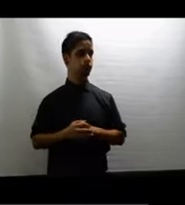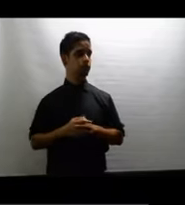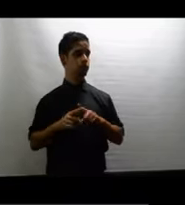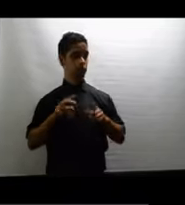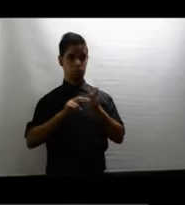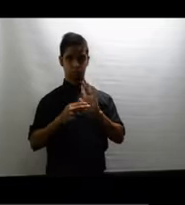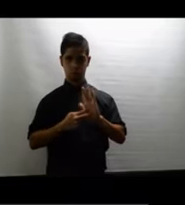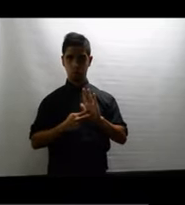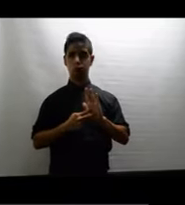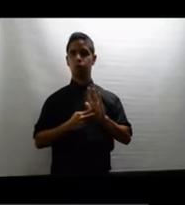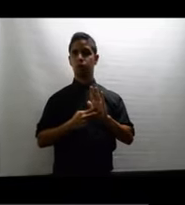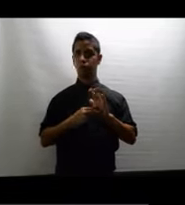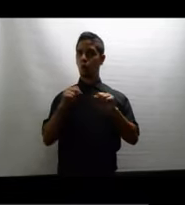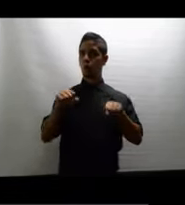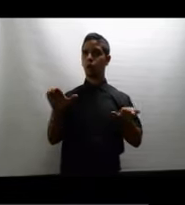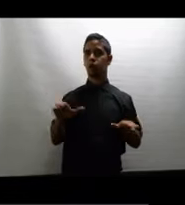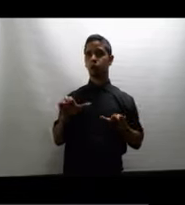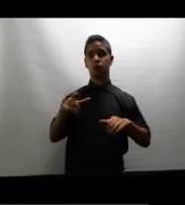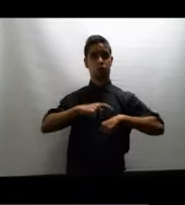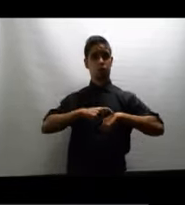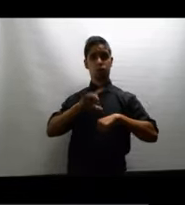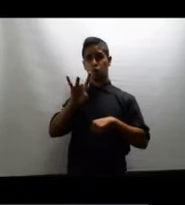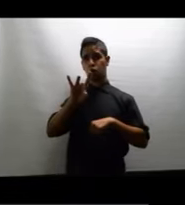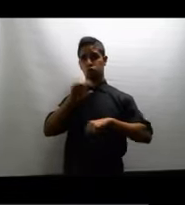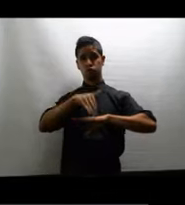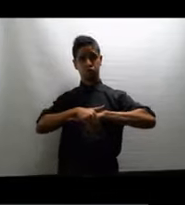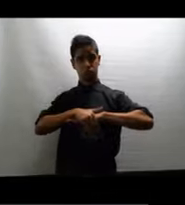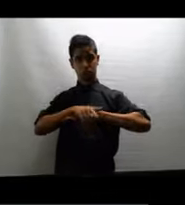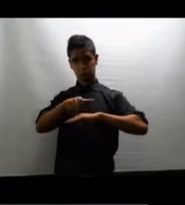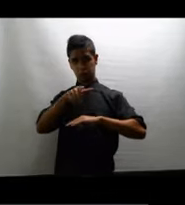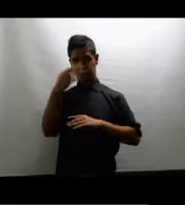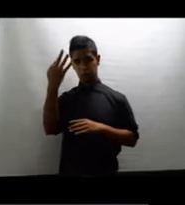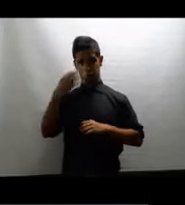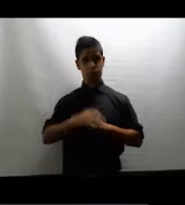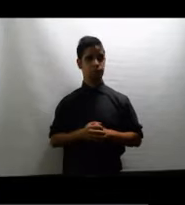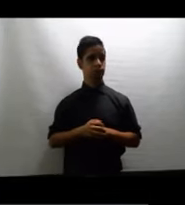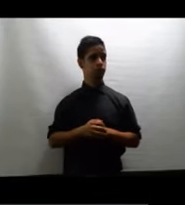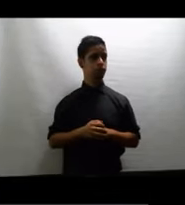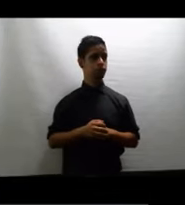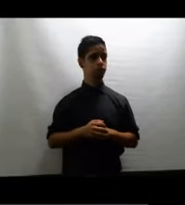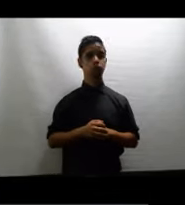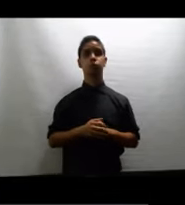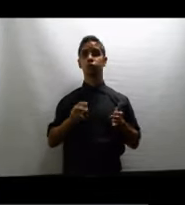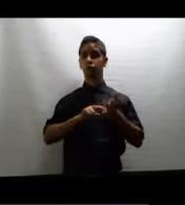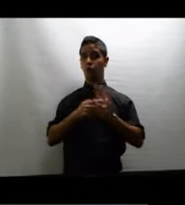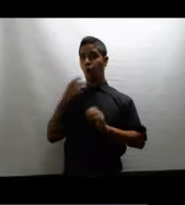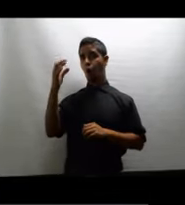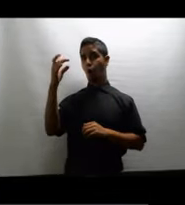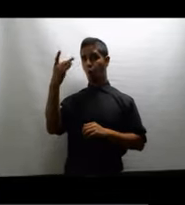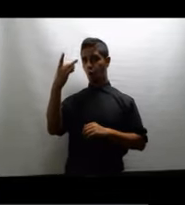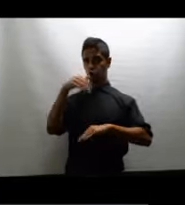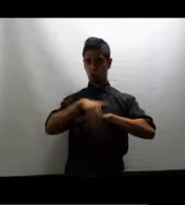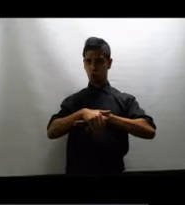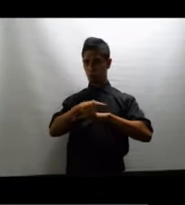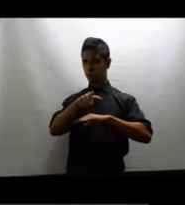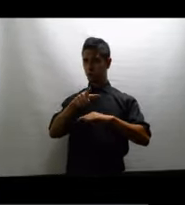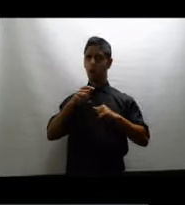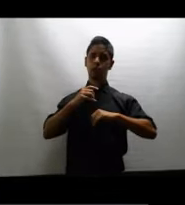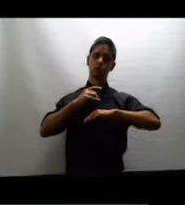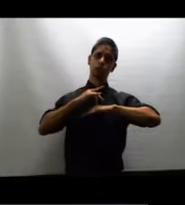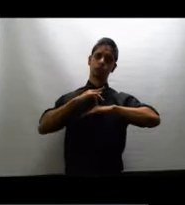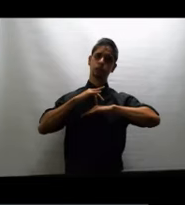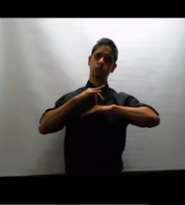Pues mira, yo creo que lo pueden hacer porque es a las 8 de la noche, va a ser ese viernes. Pues mira, a las 8, usted va temprano,